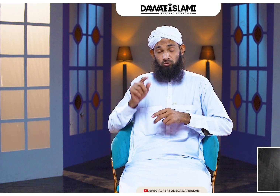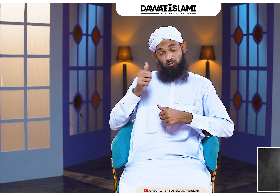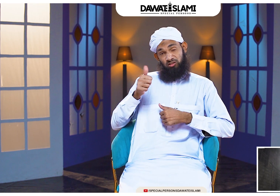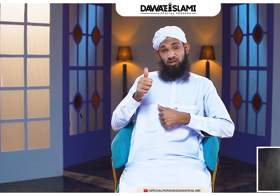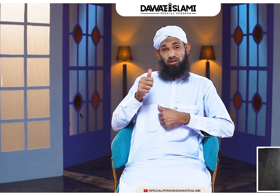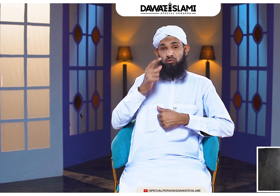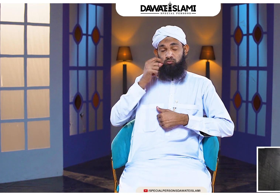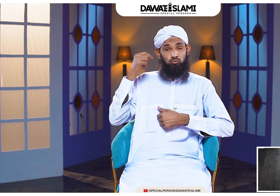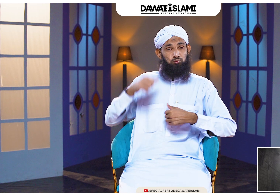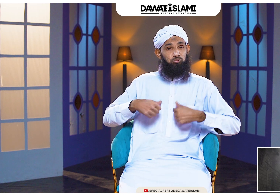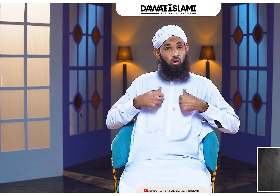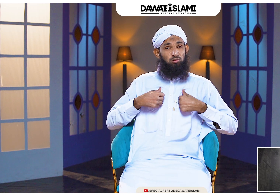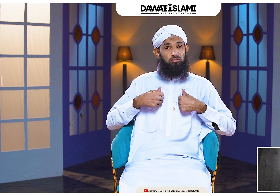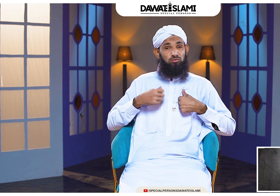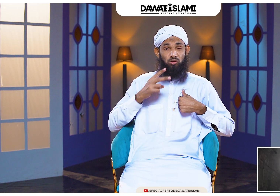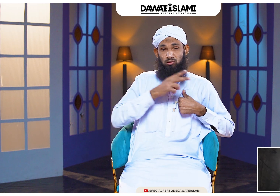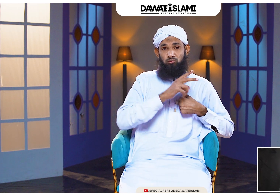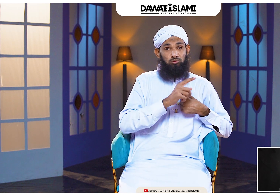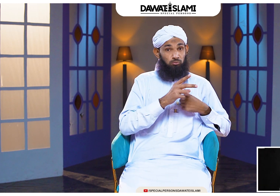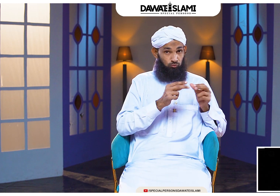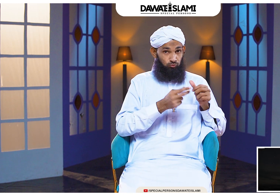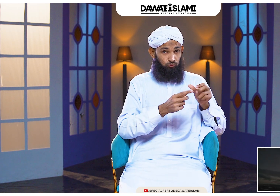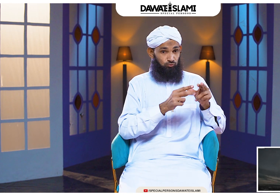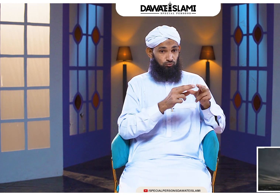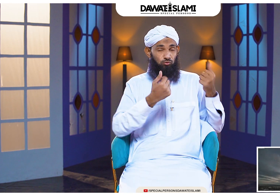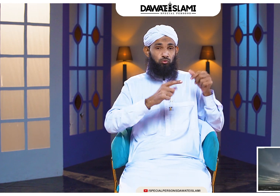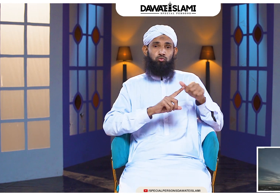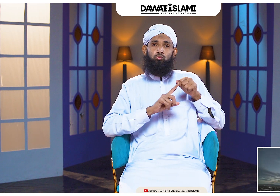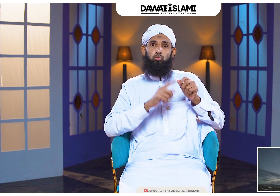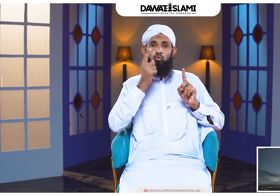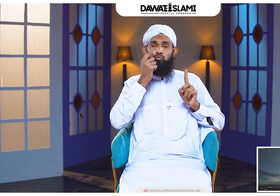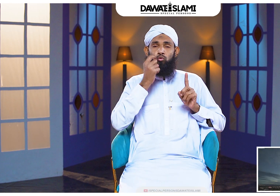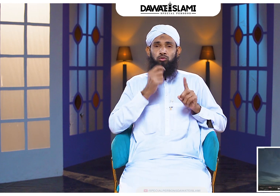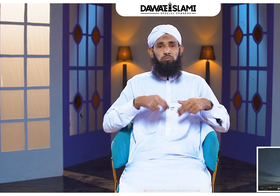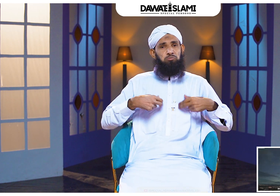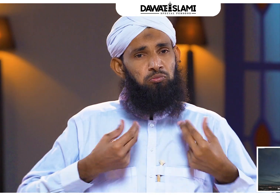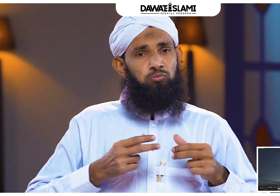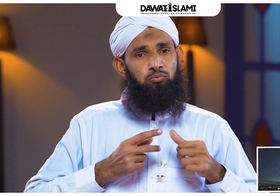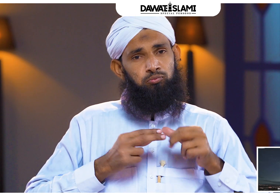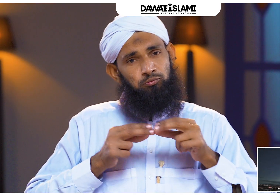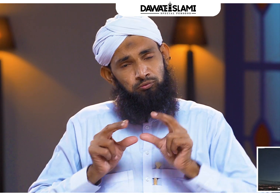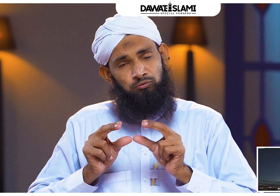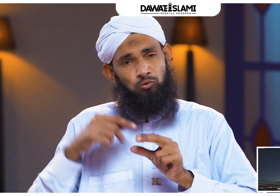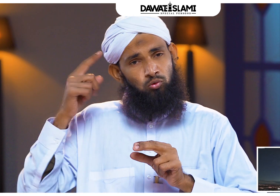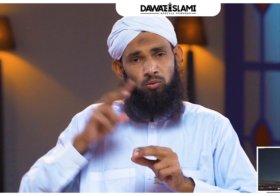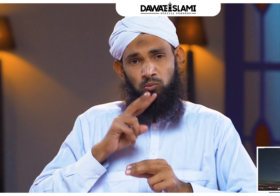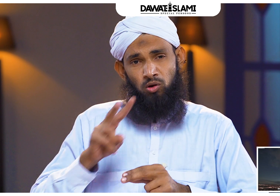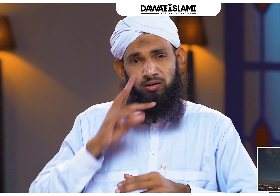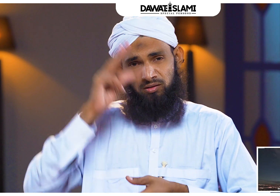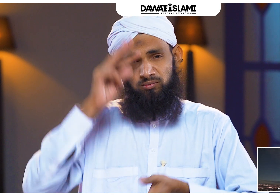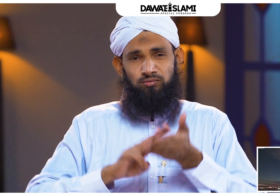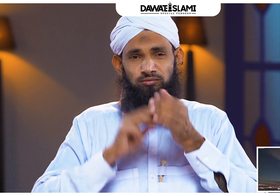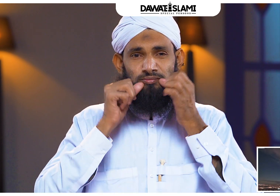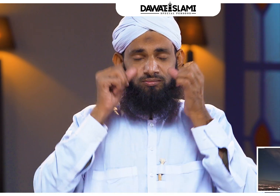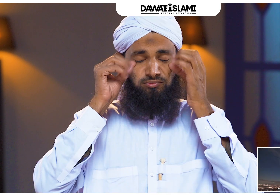مرنے سے پہلے اس کے منہ سے پیپ اور خون نکلے گا۔ کیا تم سمجھ گئے؟ اس نے عرض کی، میرے آقا میں خوب سمجھ گیا۔ وہ کہتا ہے پھر پیارے آقا